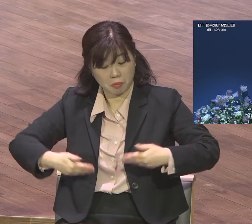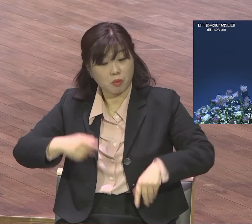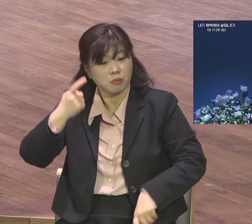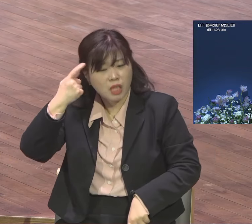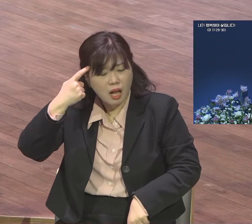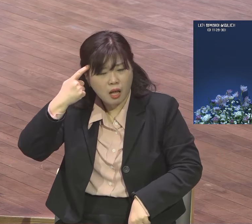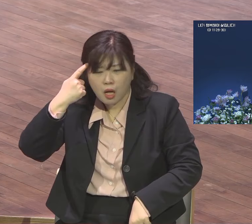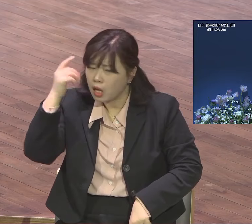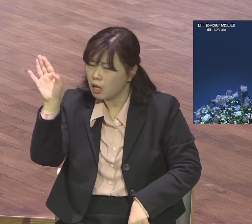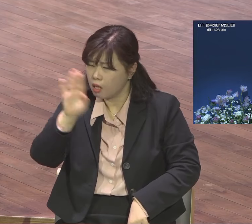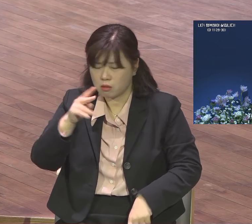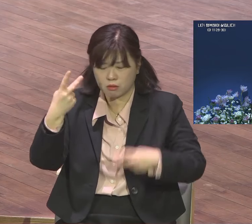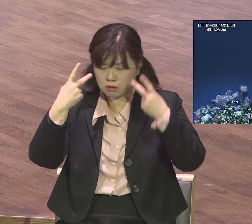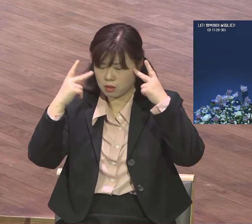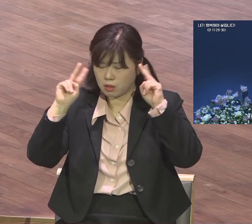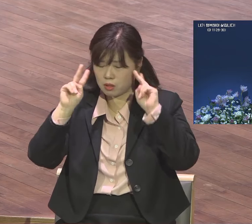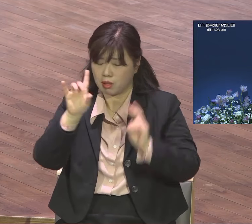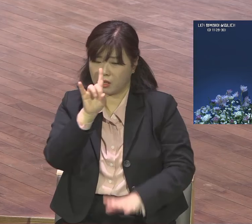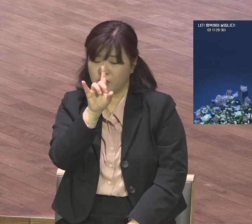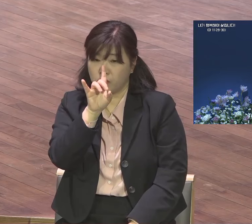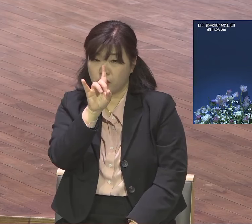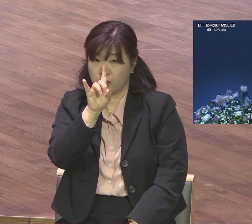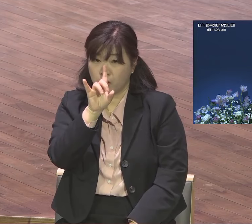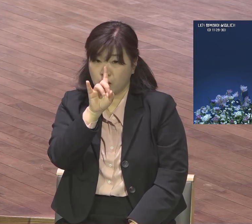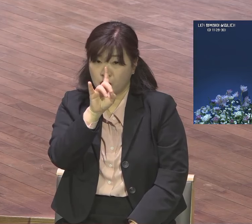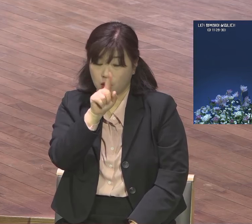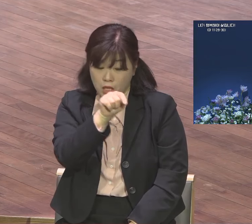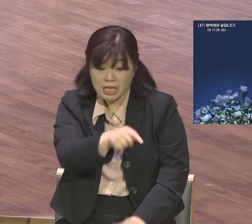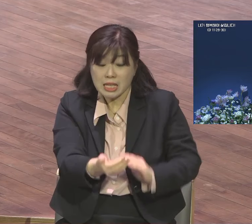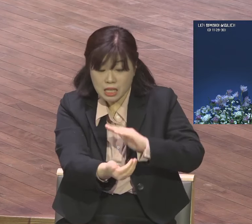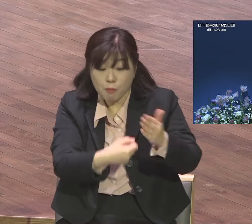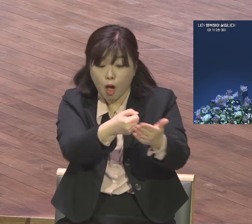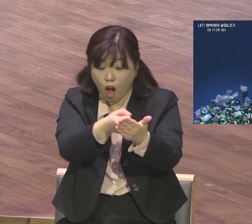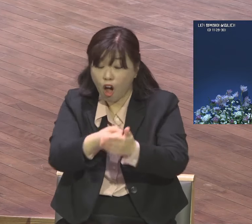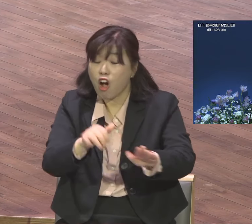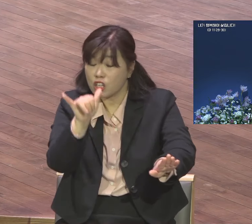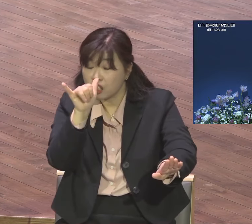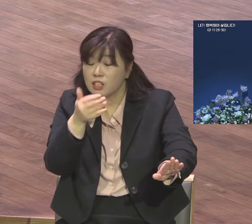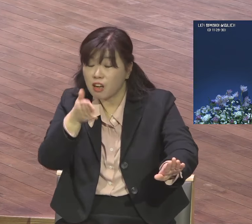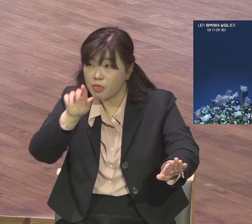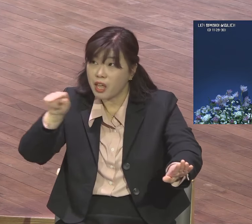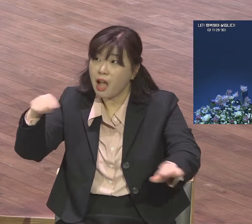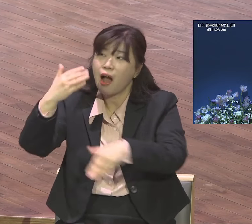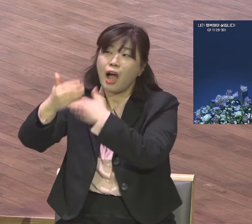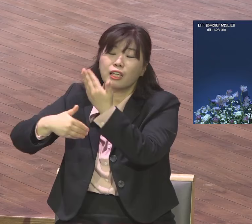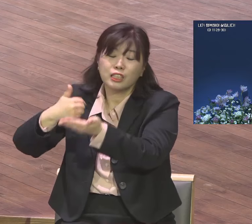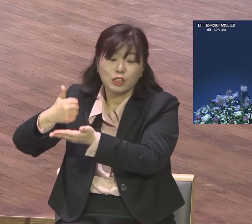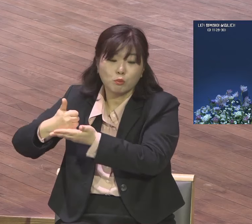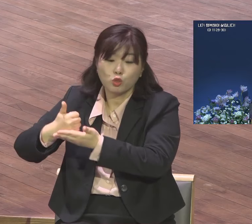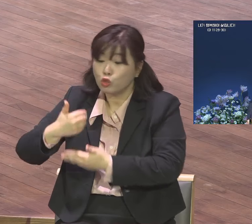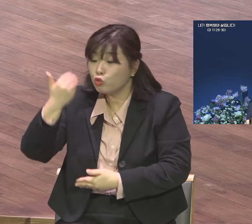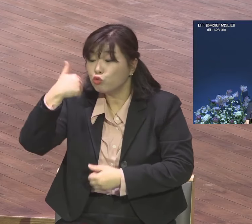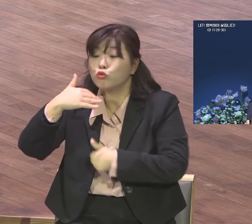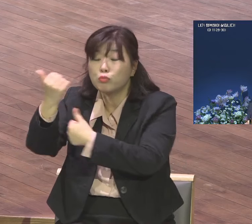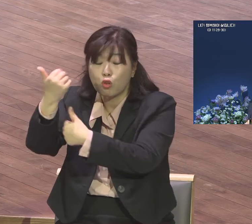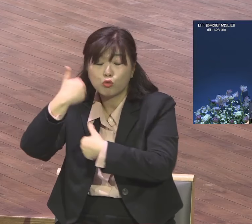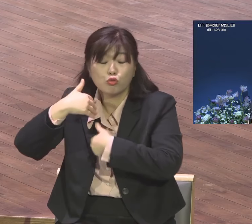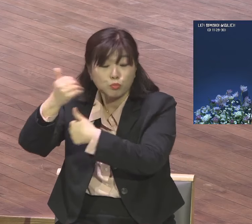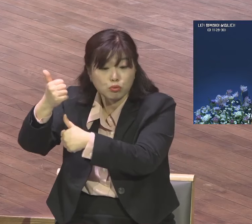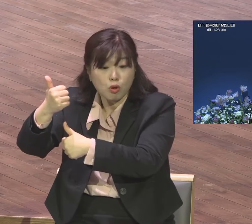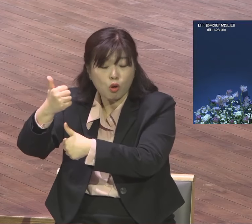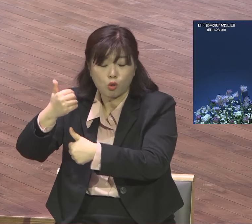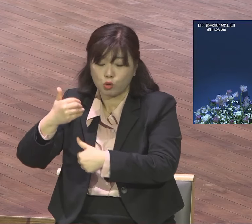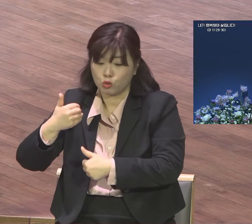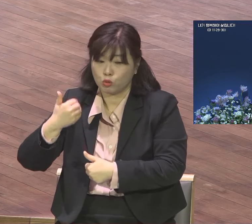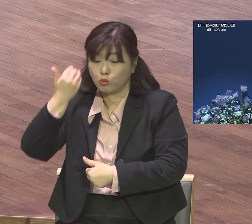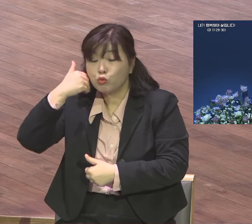모르는 것입니다. 하나님께서 부어주시는 축복을 그냥 흘러버리고 마는 것입니다.